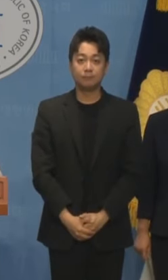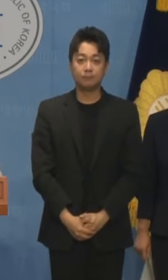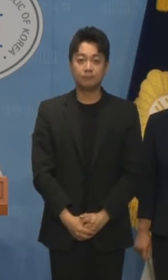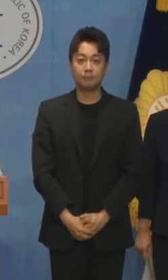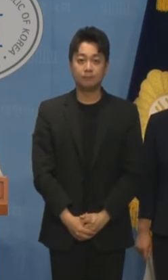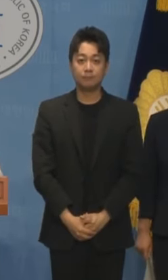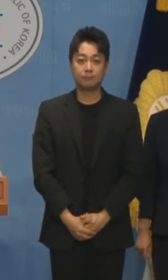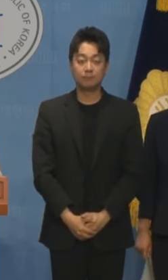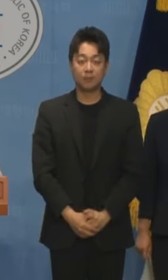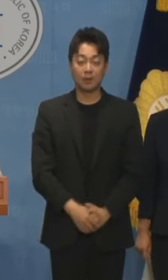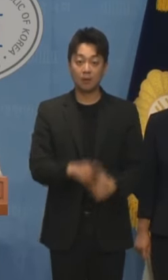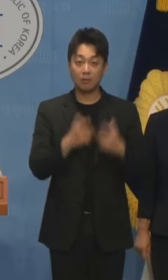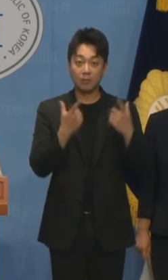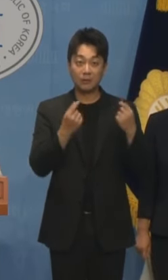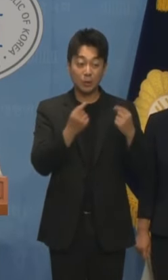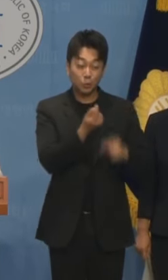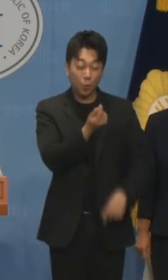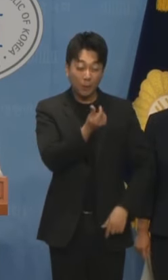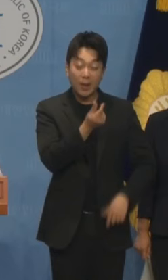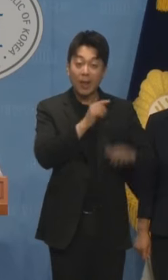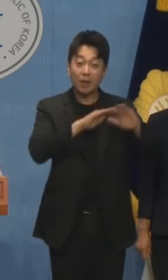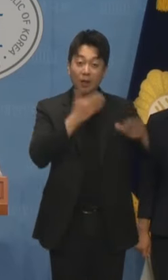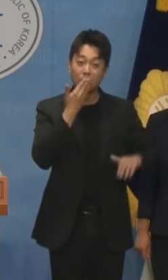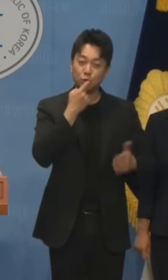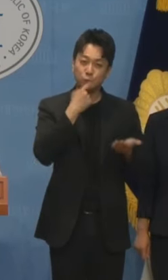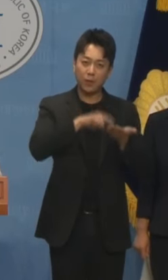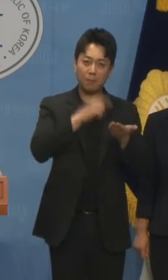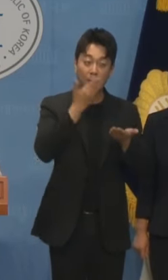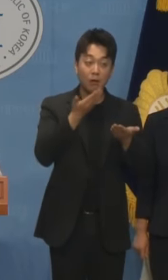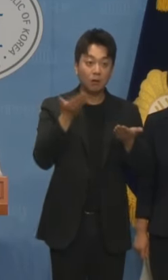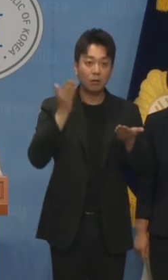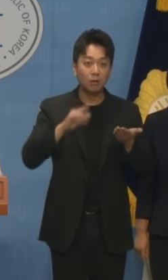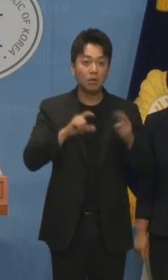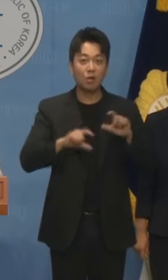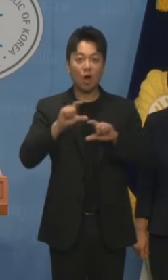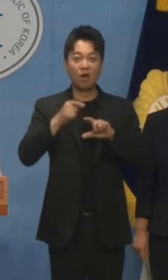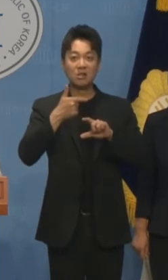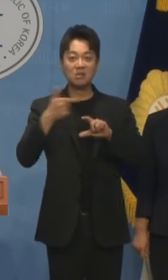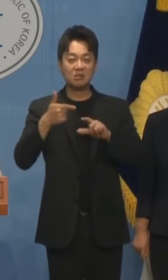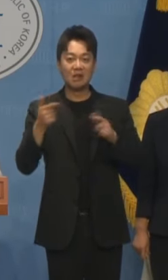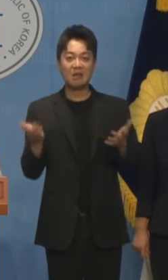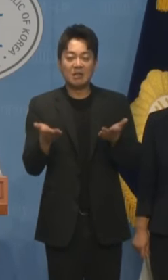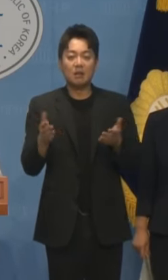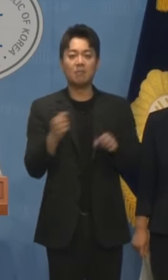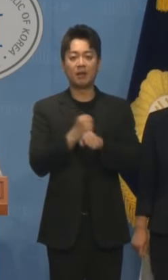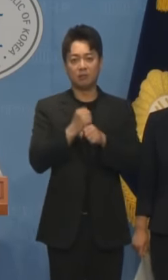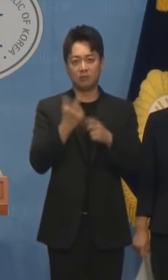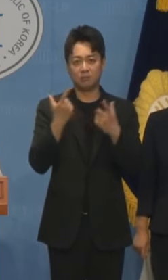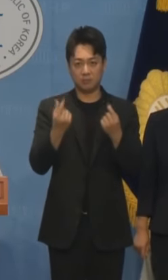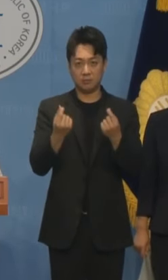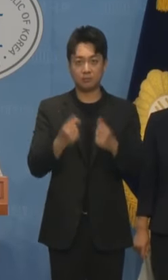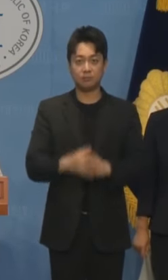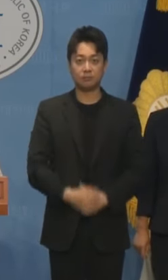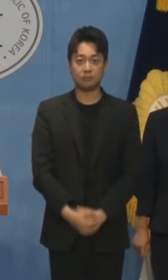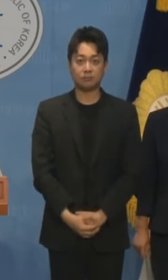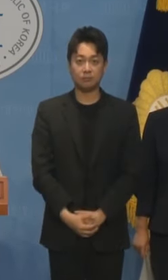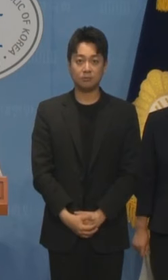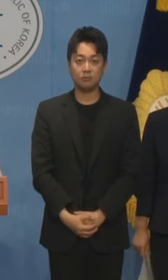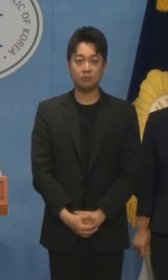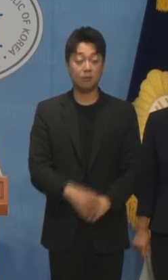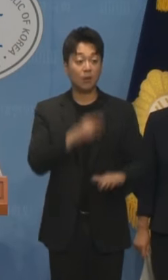잡는데 소잡는 칼을 꺼내든 격입니다 계속되는 남북